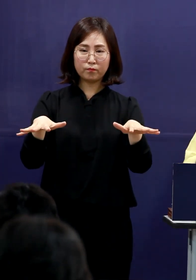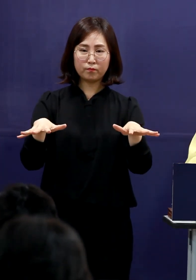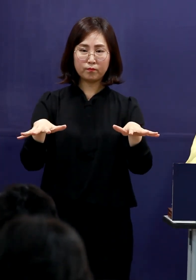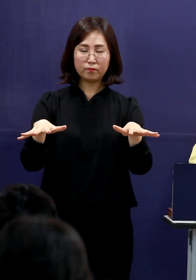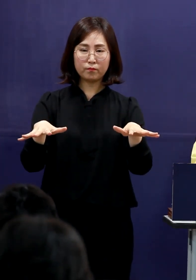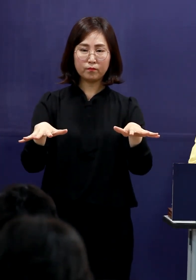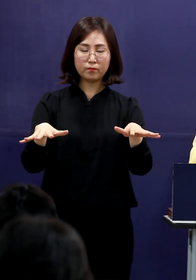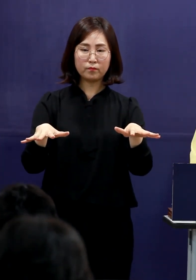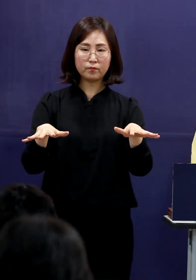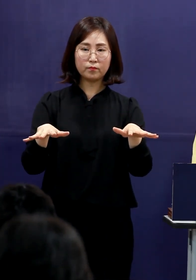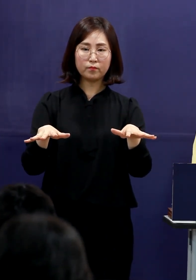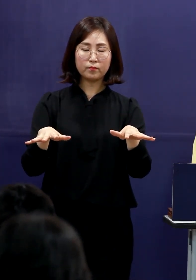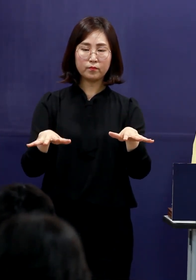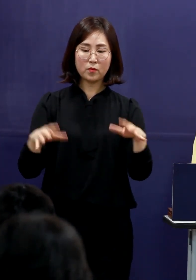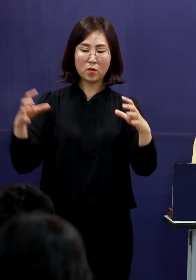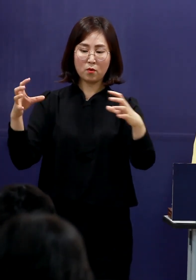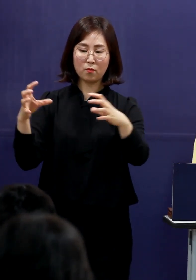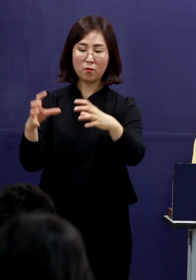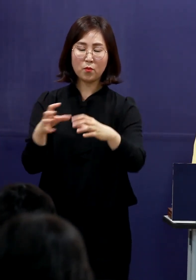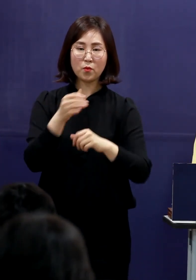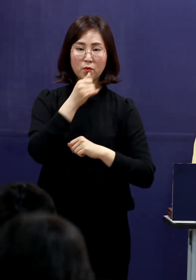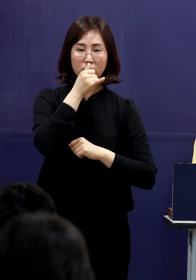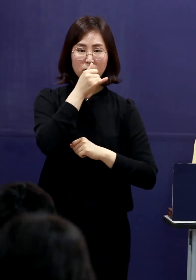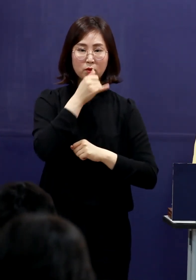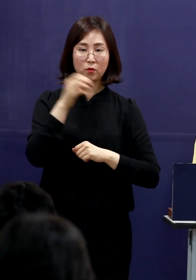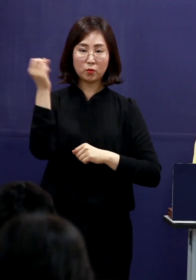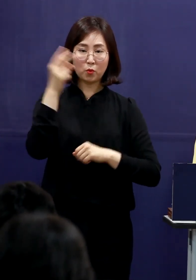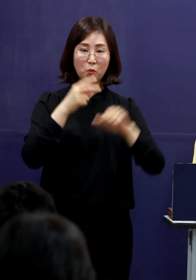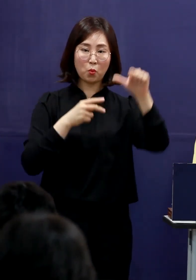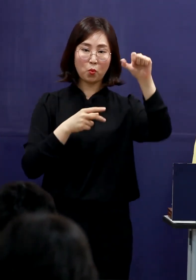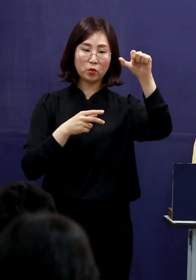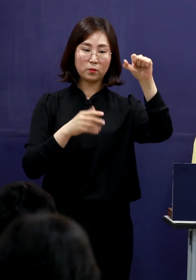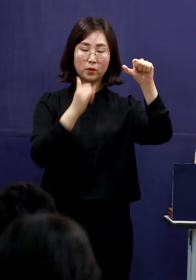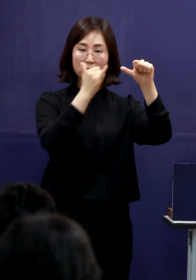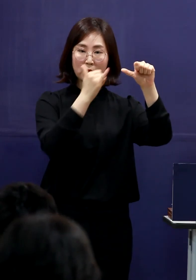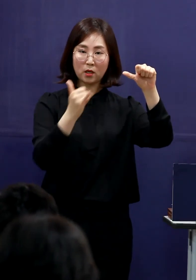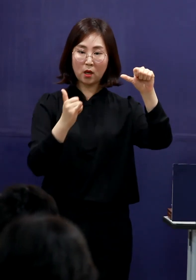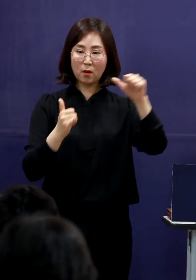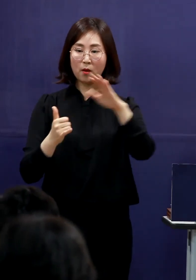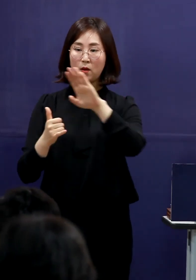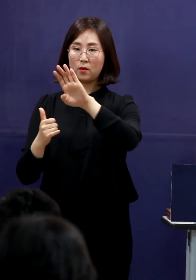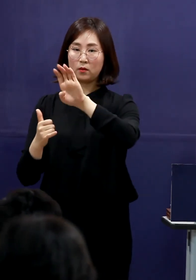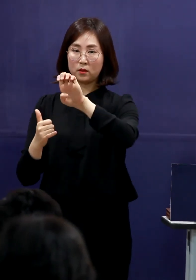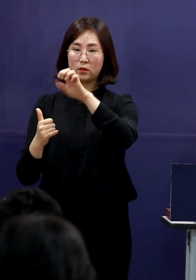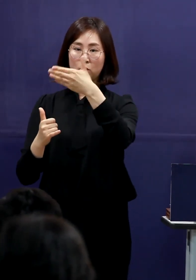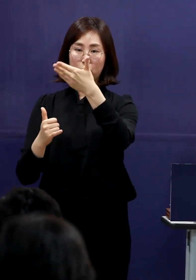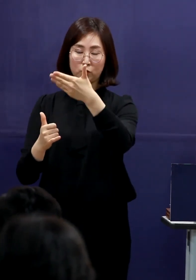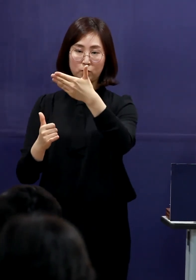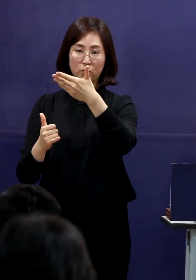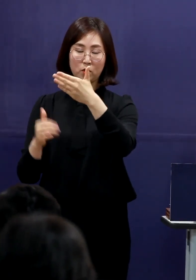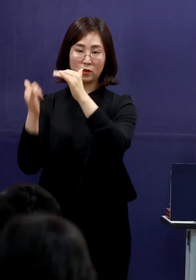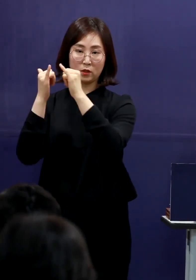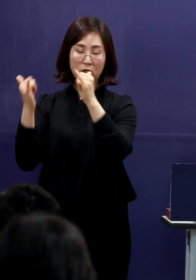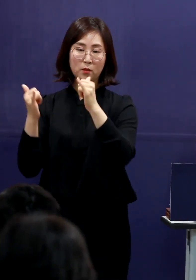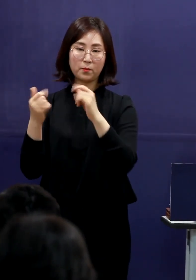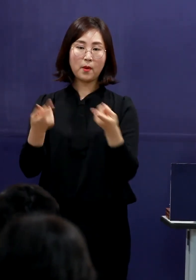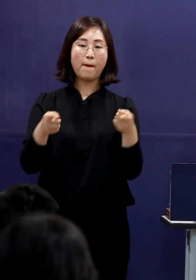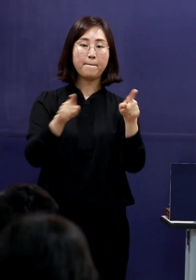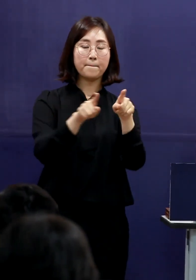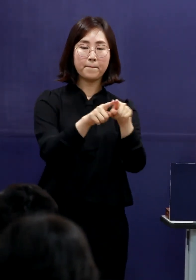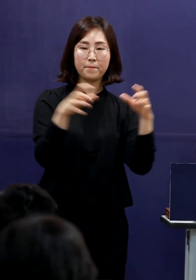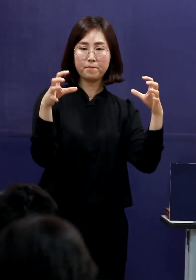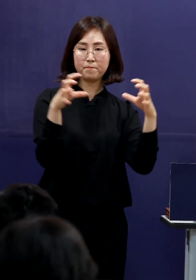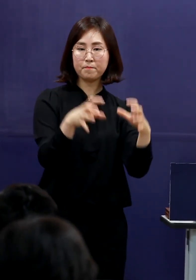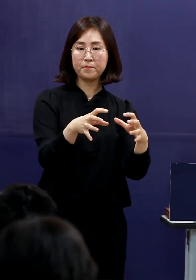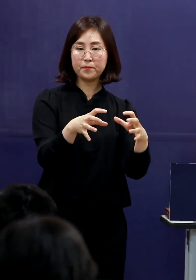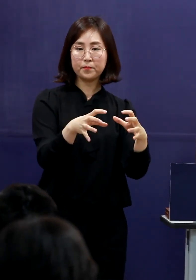모였다고 그랬었거든요. 예. 그리고 또 55번 학지가 그룹을 49분하고 같이 모여서